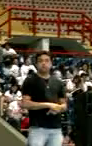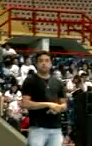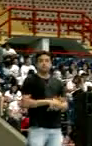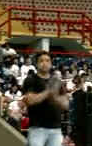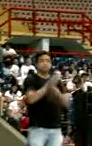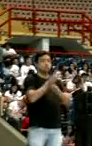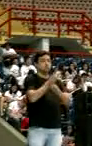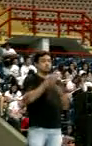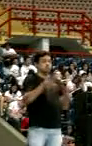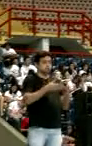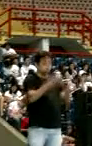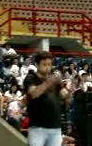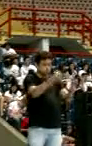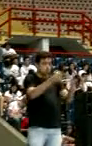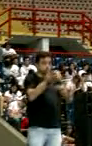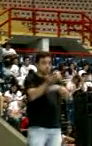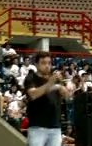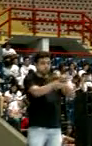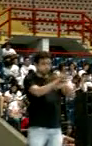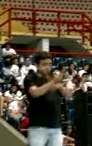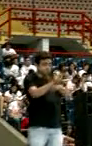Controlar as rotas comerciais.